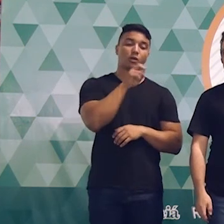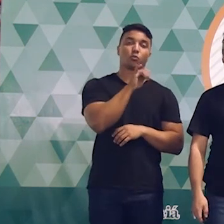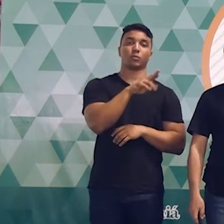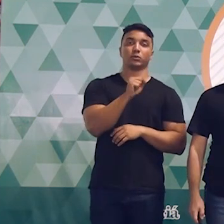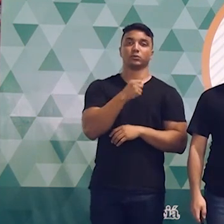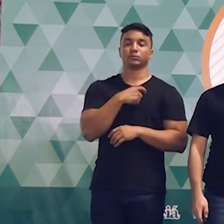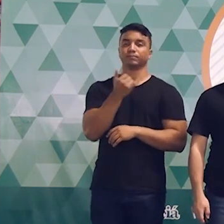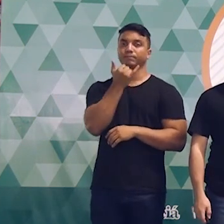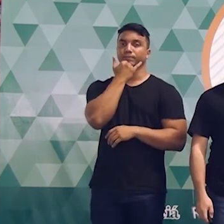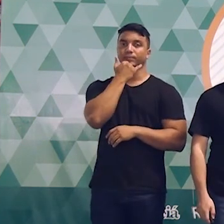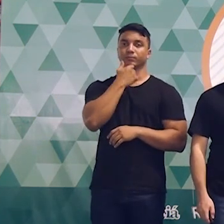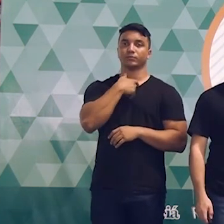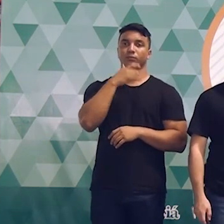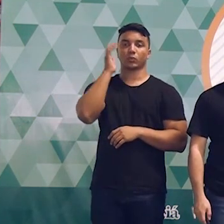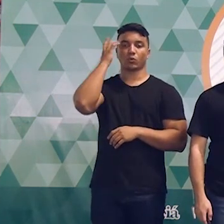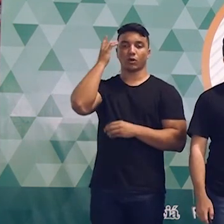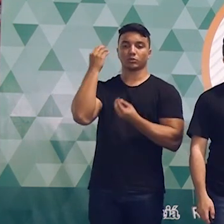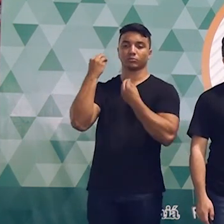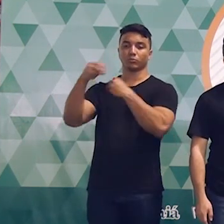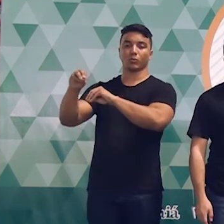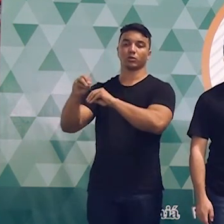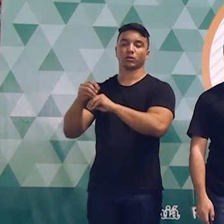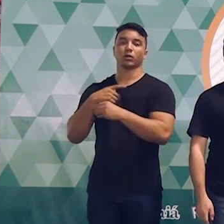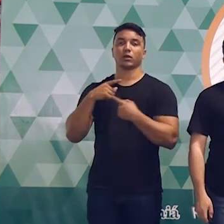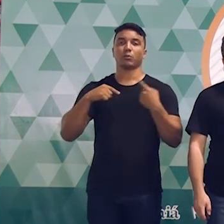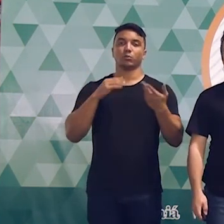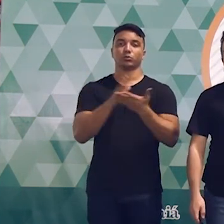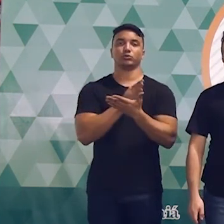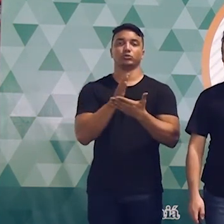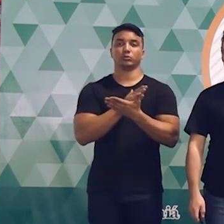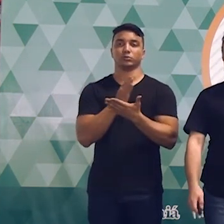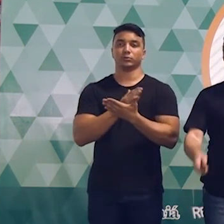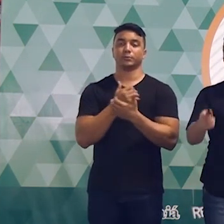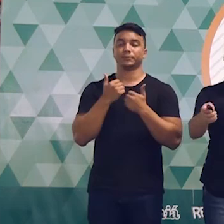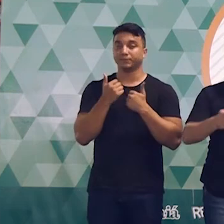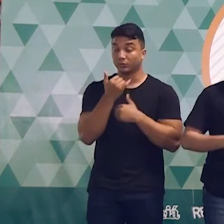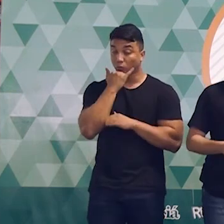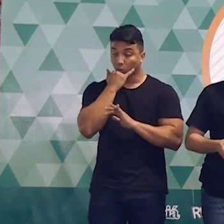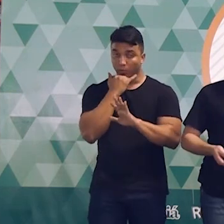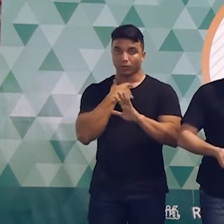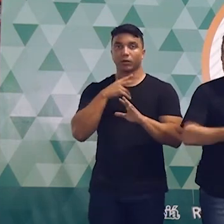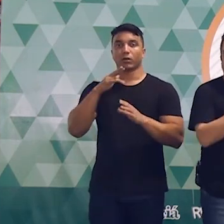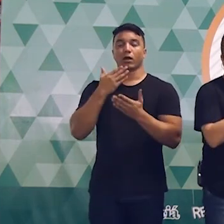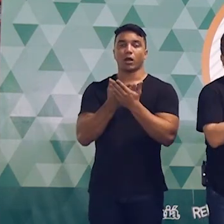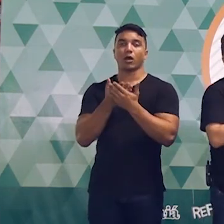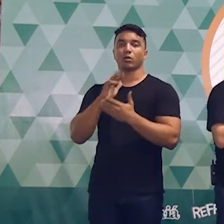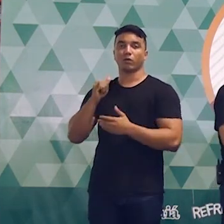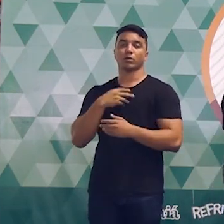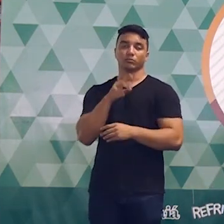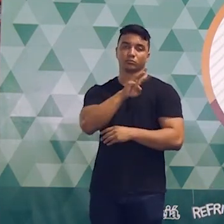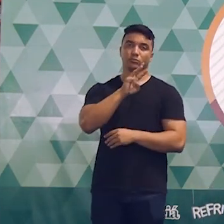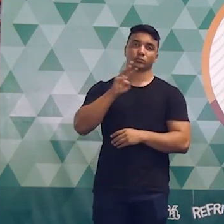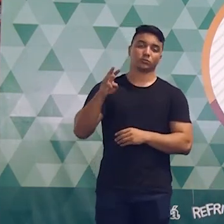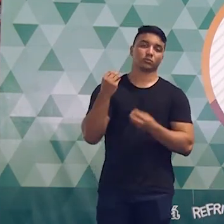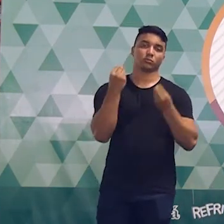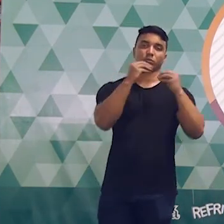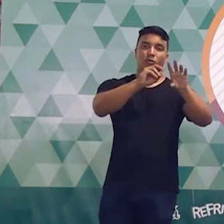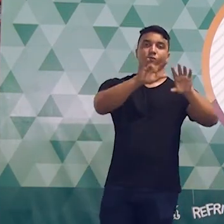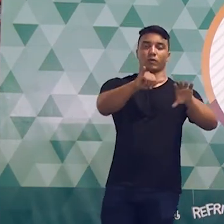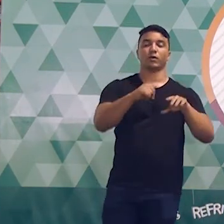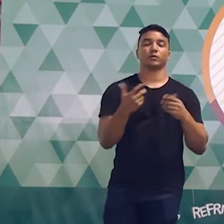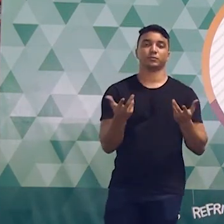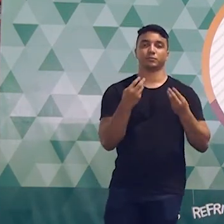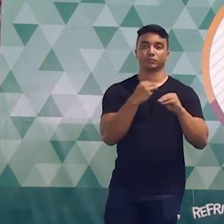me desculpe, porque eu acho que eu esqueci de colocar isso nessa apostila aí. Mas essa aula vai para o site aqui, como vocês já viram as